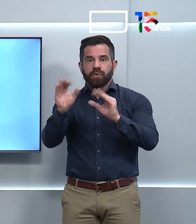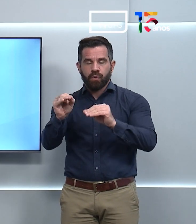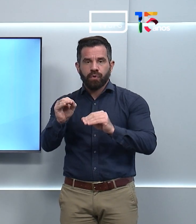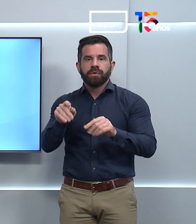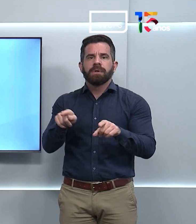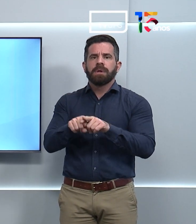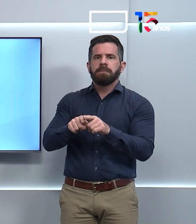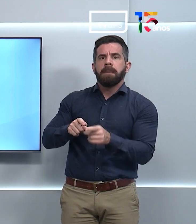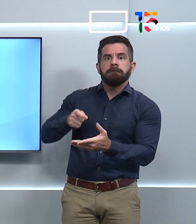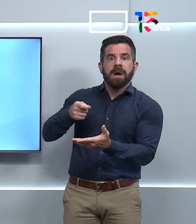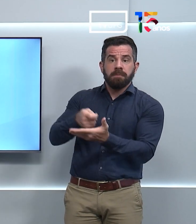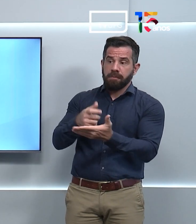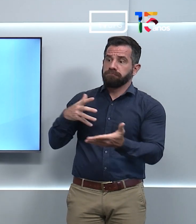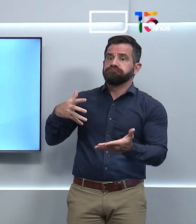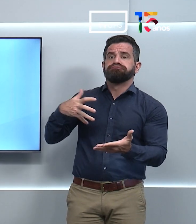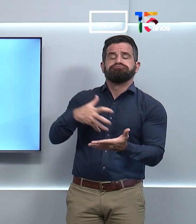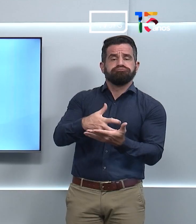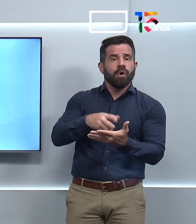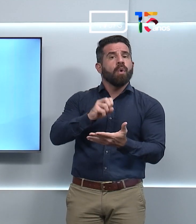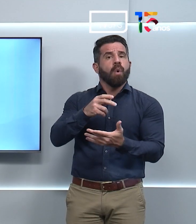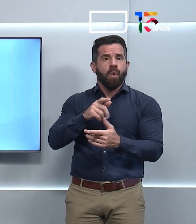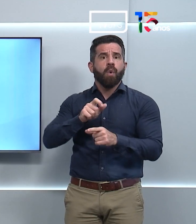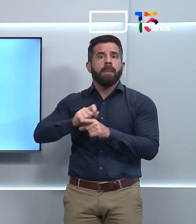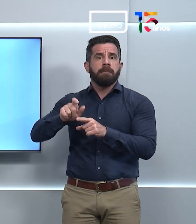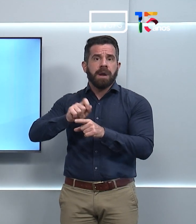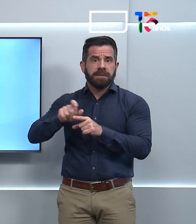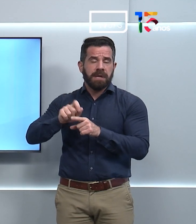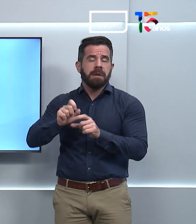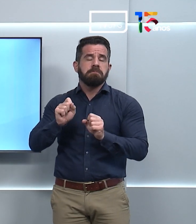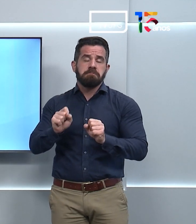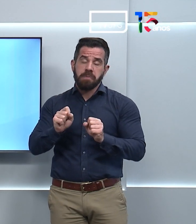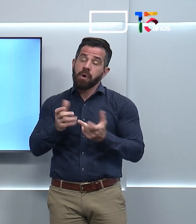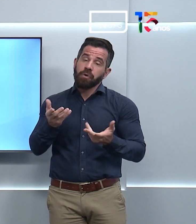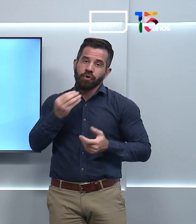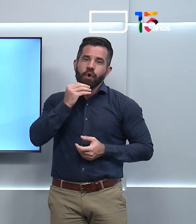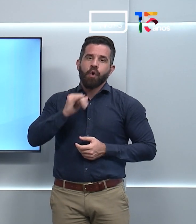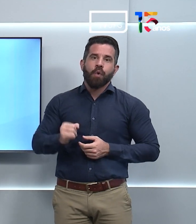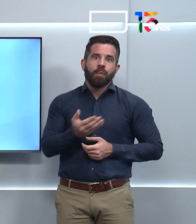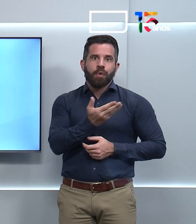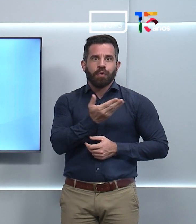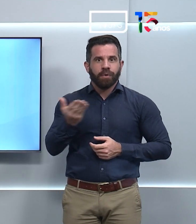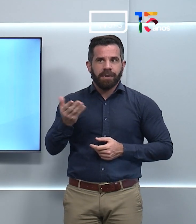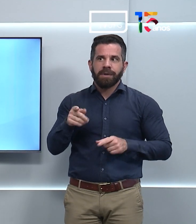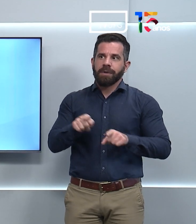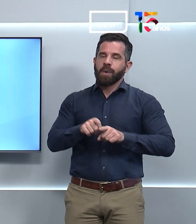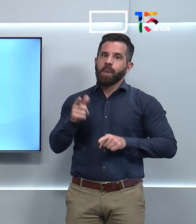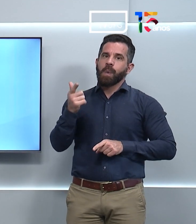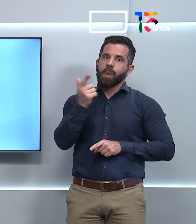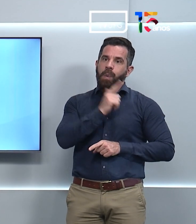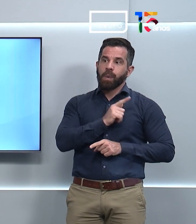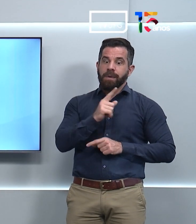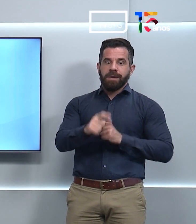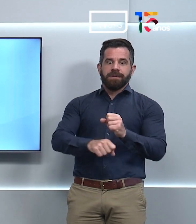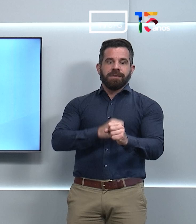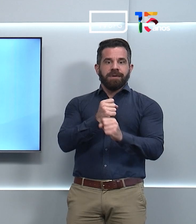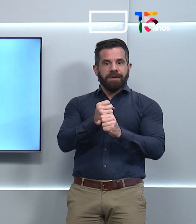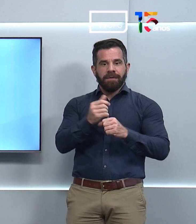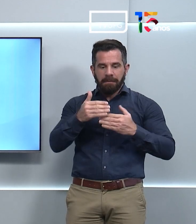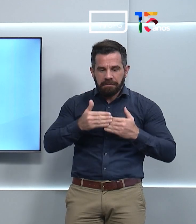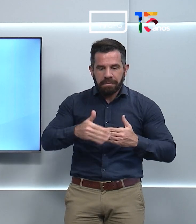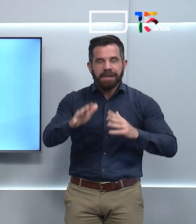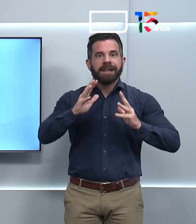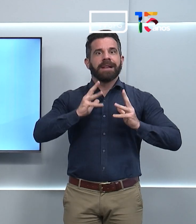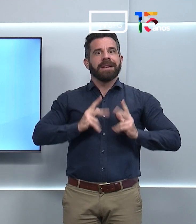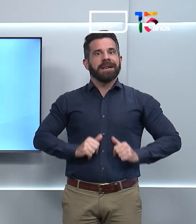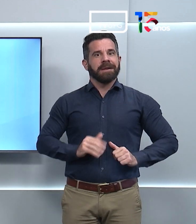o pagamento pode ser feito à vista ou até mesmo parcelado, olha só. Chance boa para ficar aí, para entrar 2026 sem